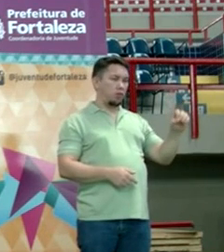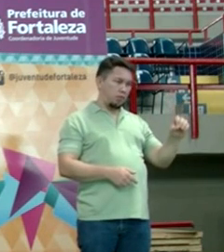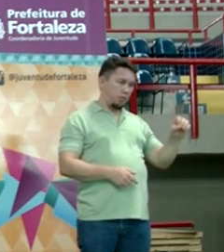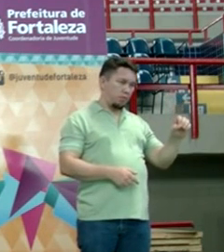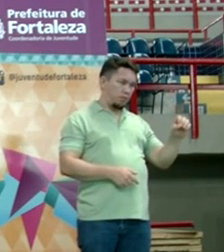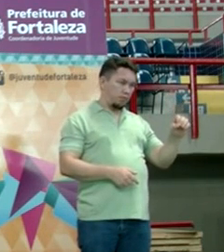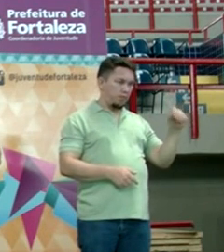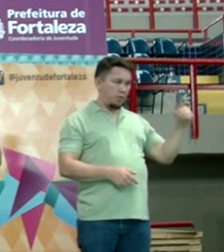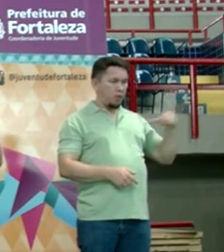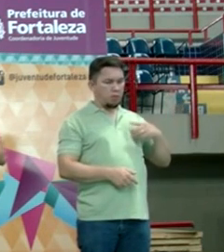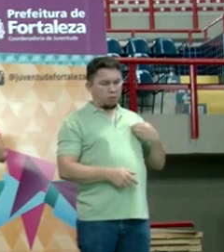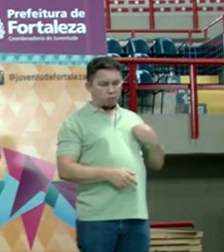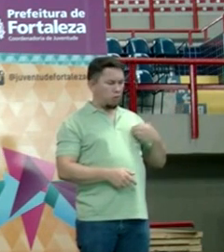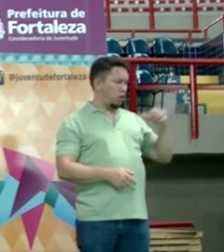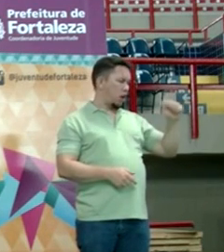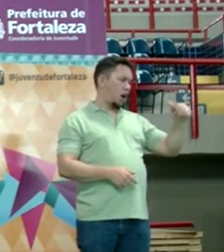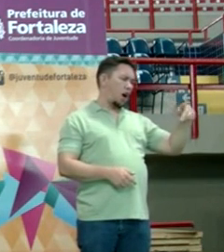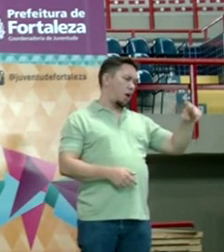3.